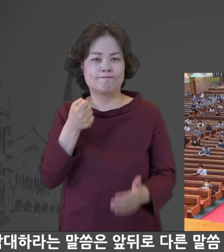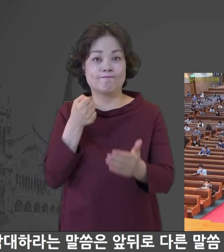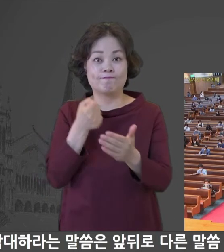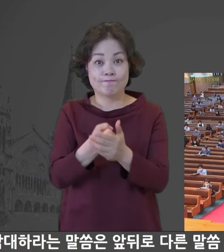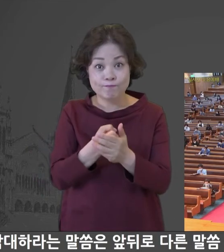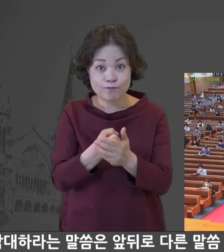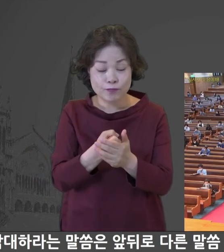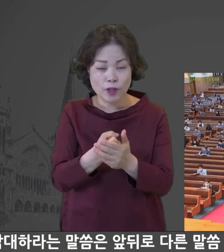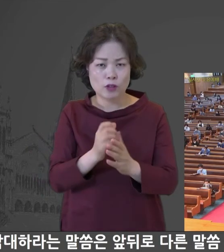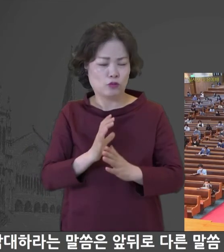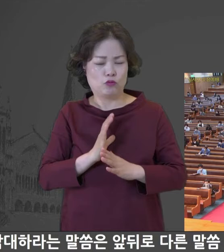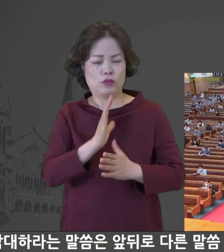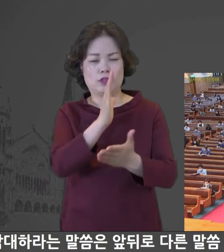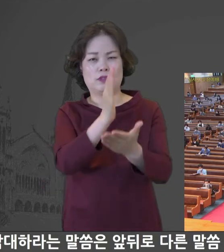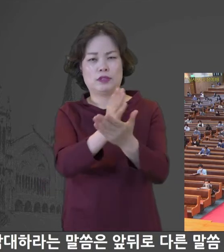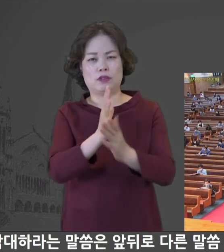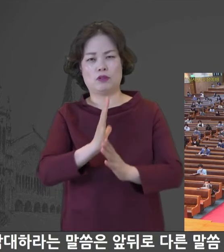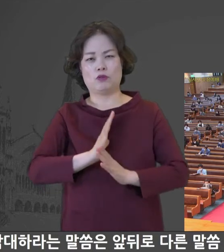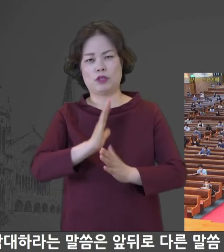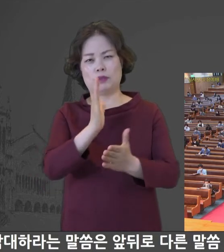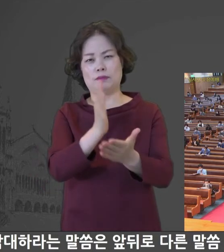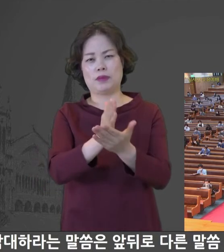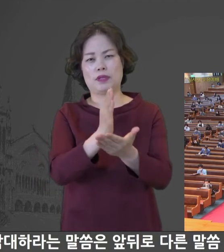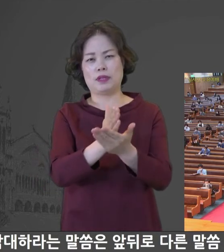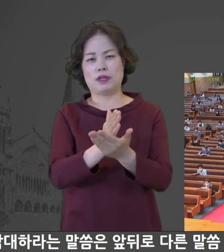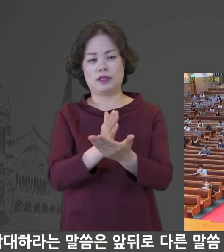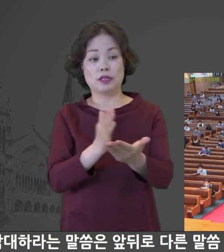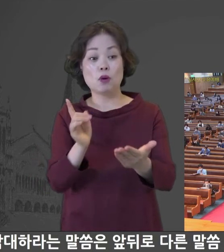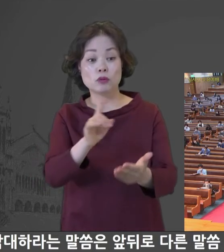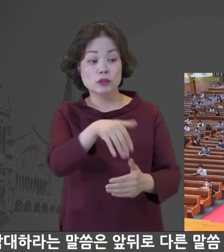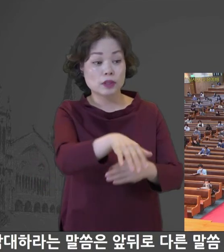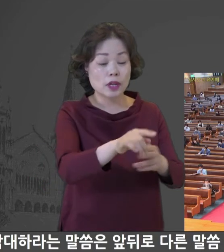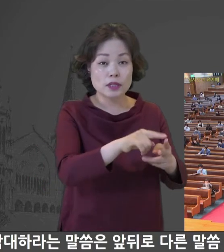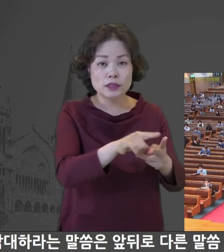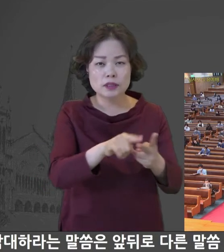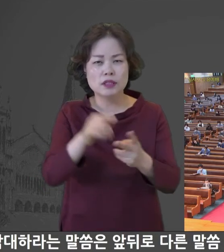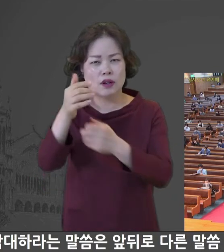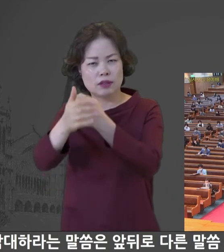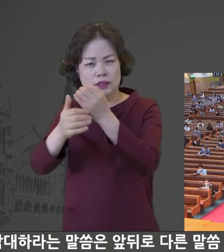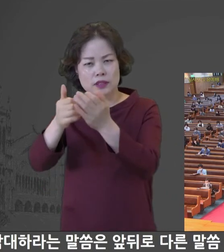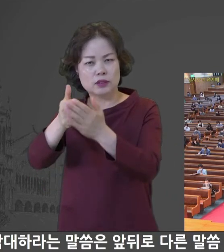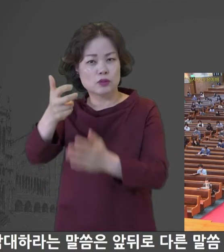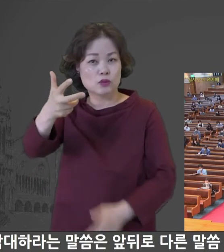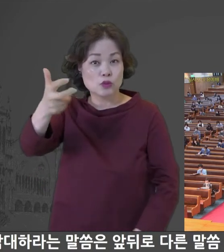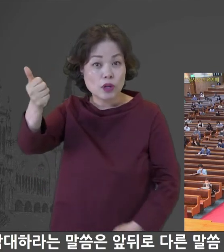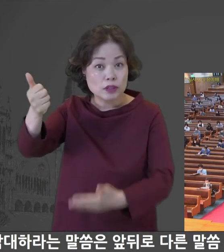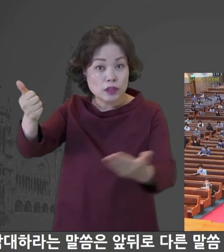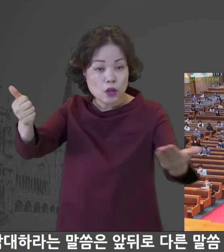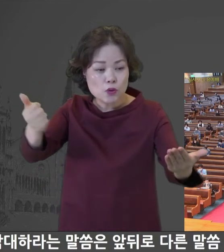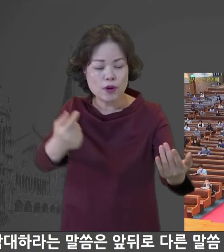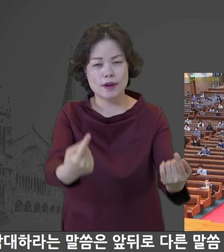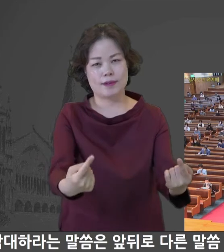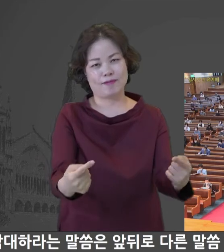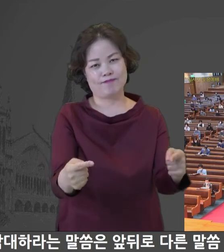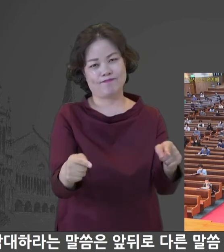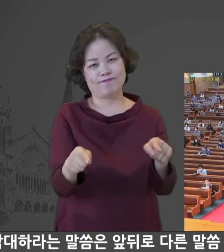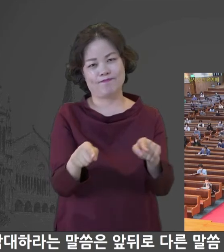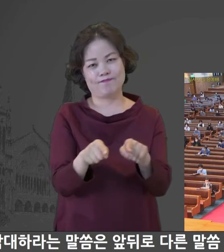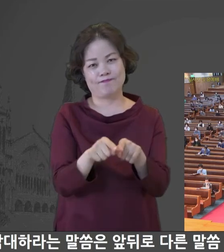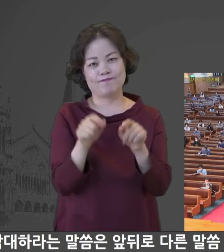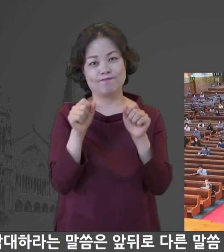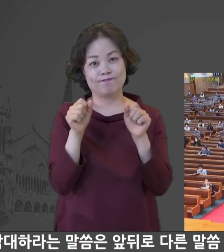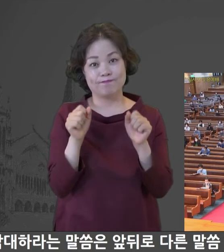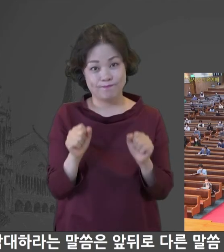담대하라. 두려워하지 말며 놀라지 말라. 내가 어디로 가든지 내 하나님 여호와가 너와 함께